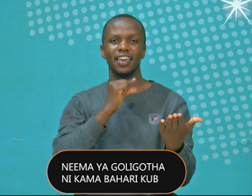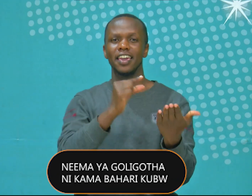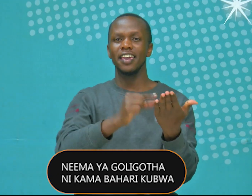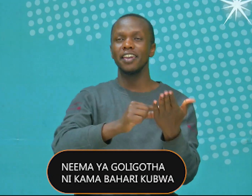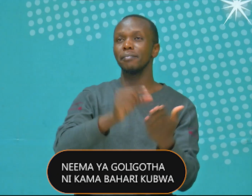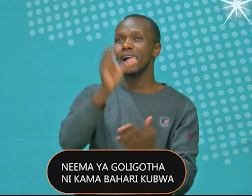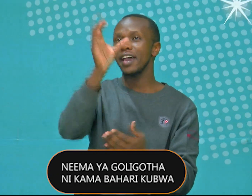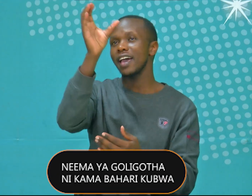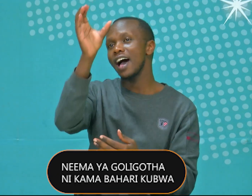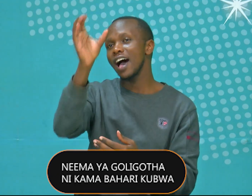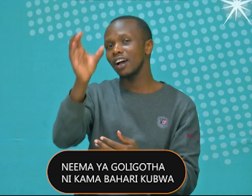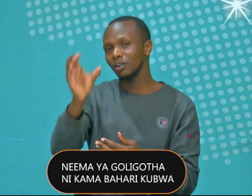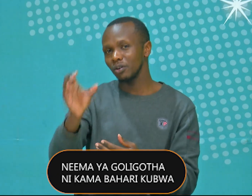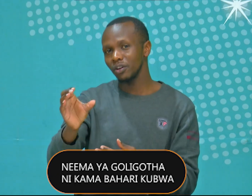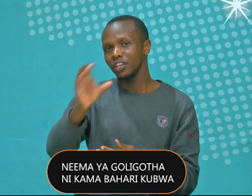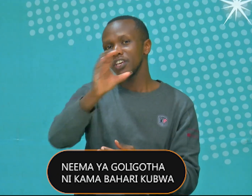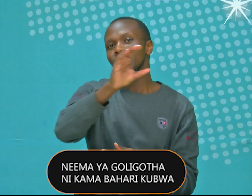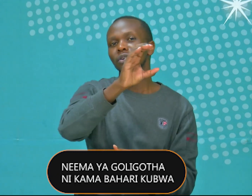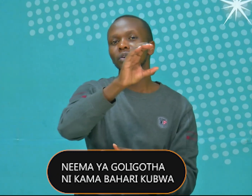hukapona